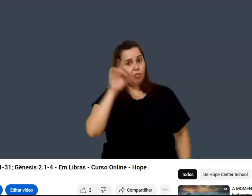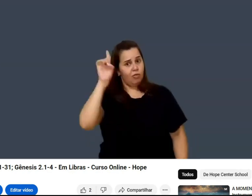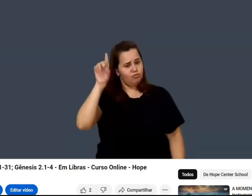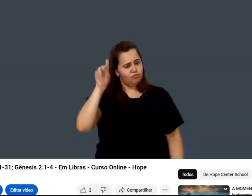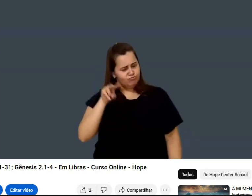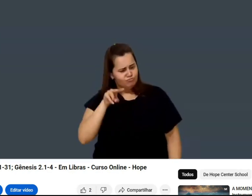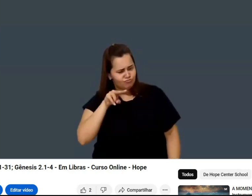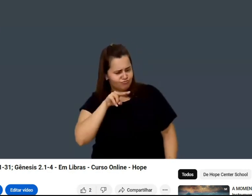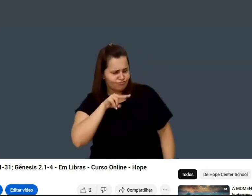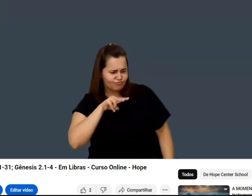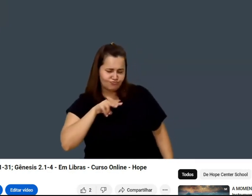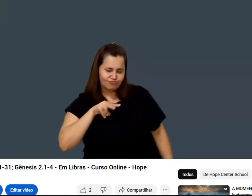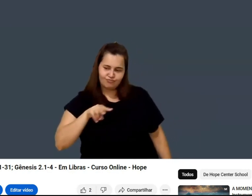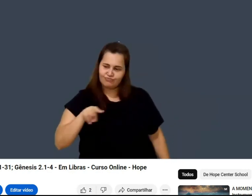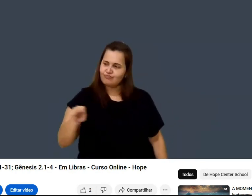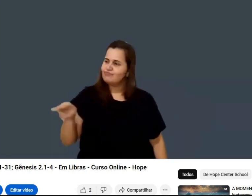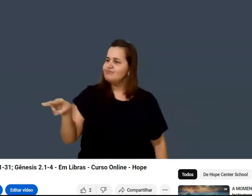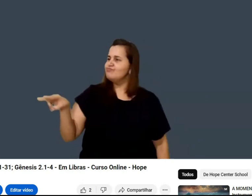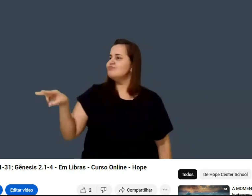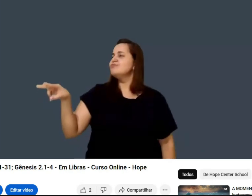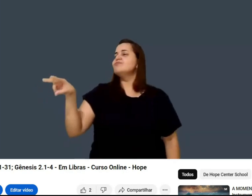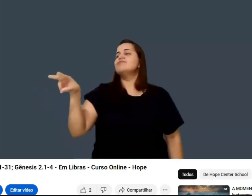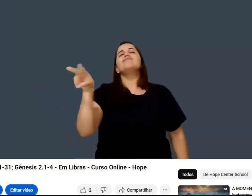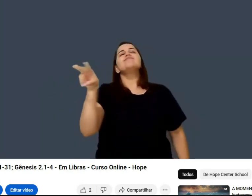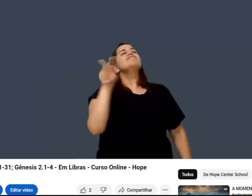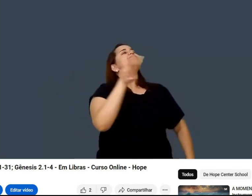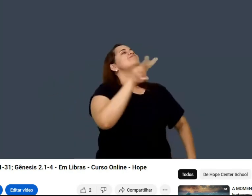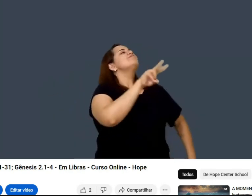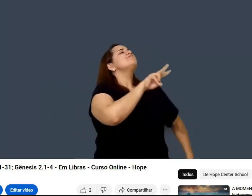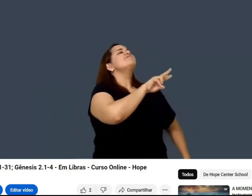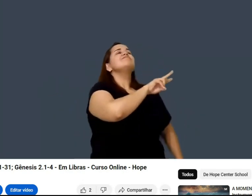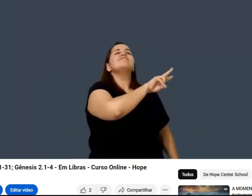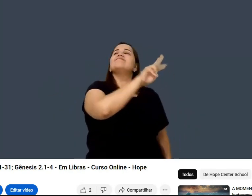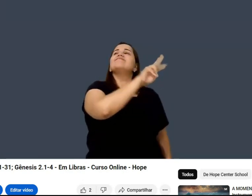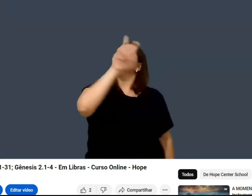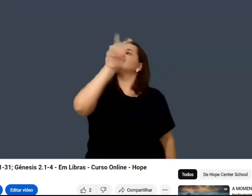olhou, e agora Deus olhou para aquilo que ele fez,